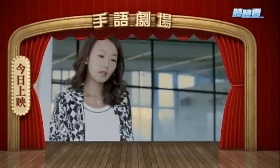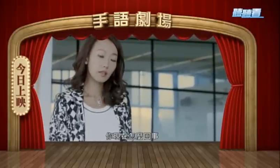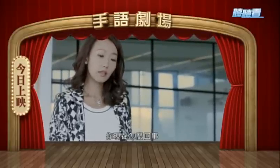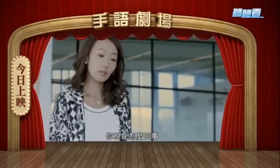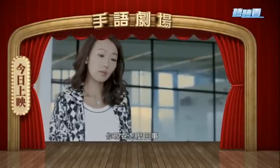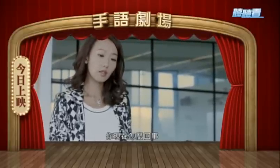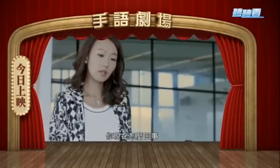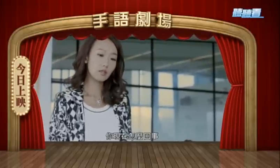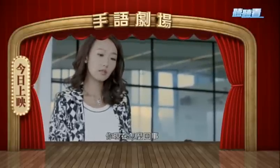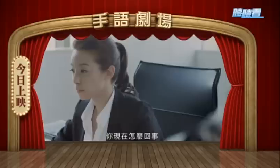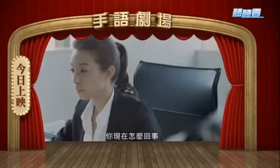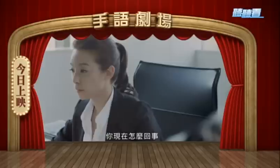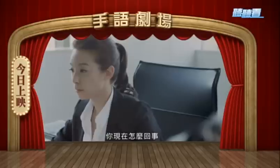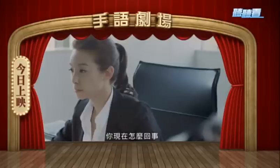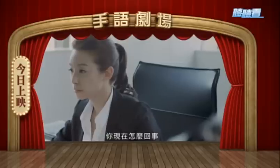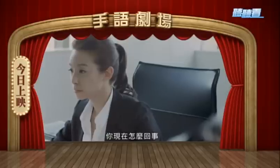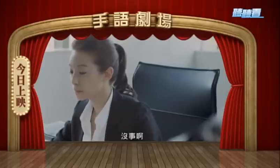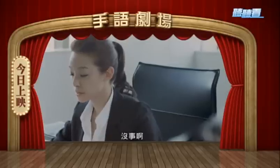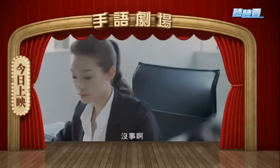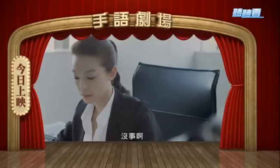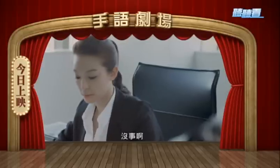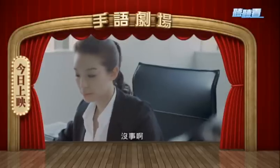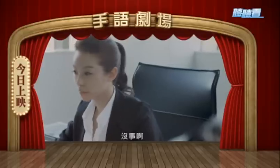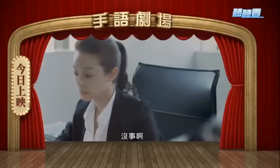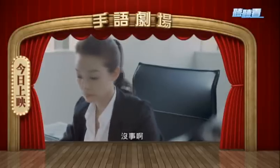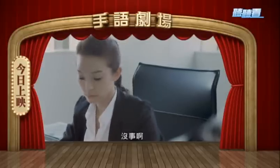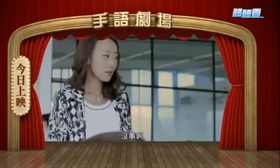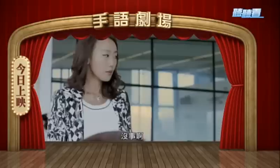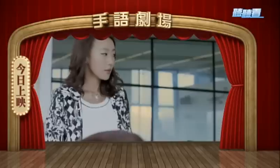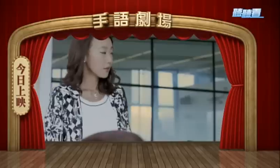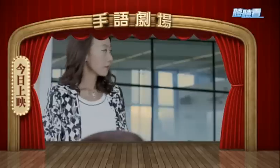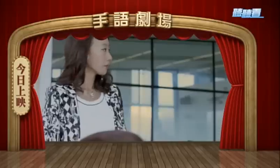你现在怎么回事？ 没事啊。